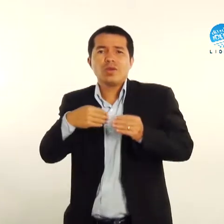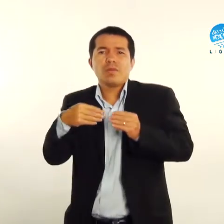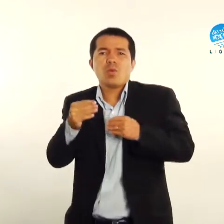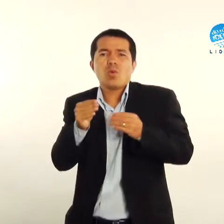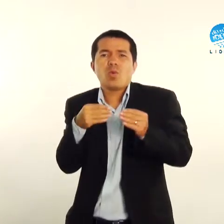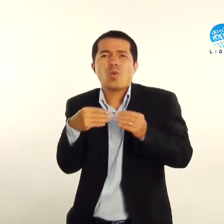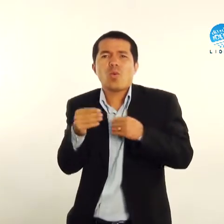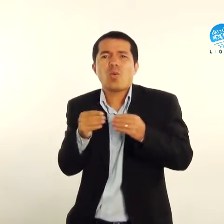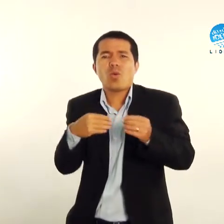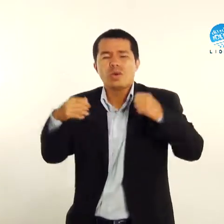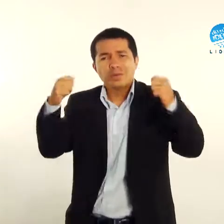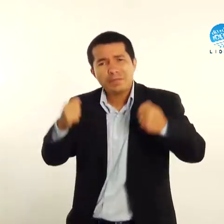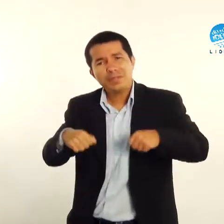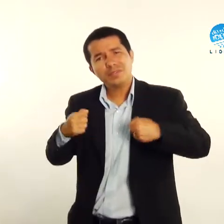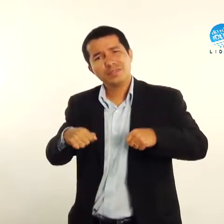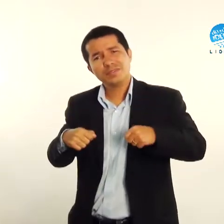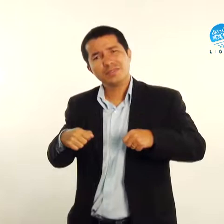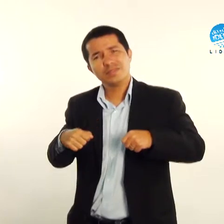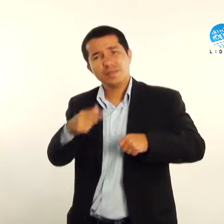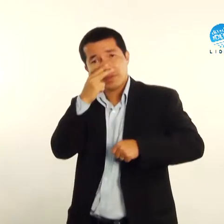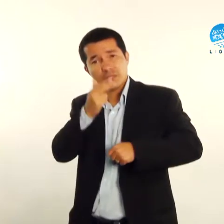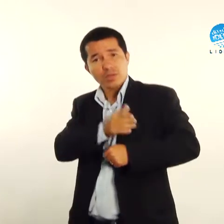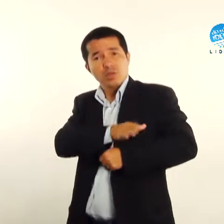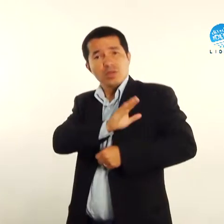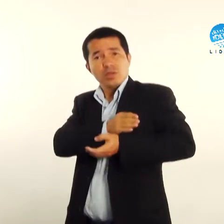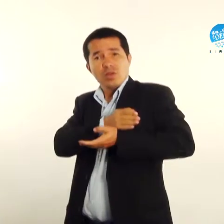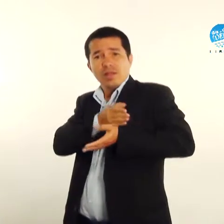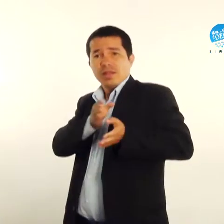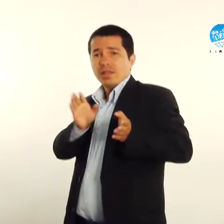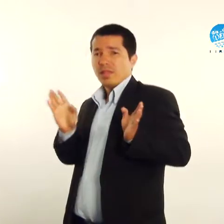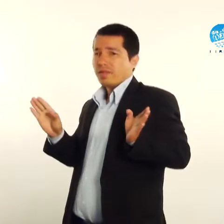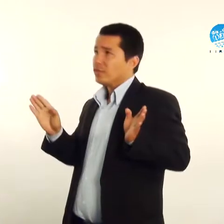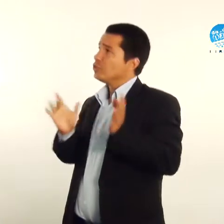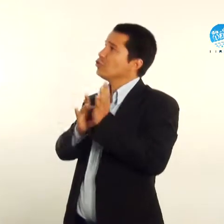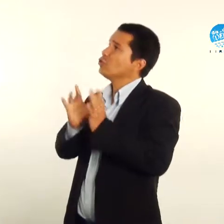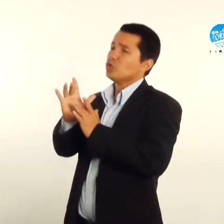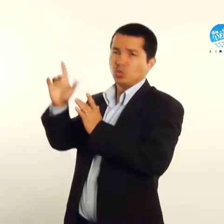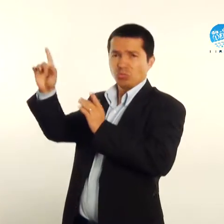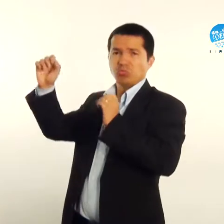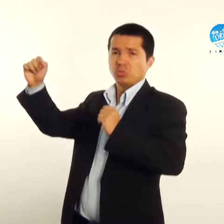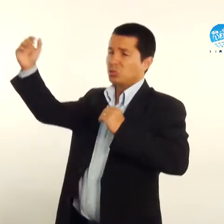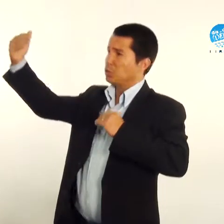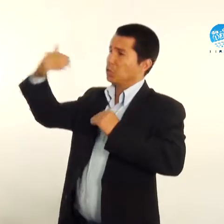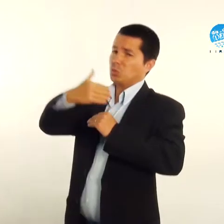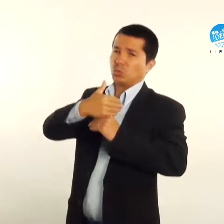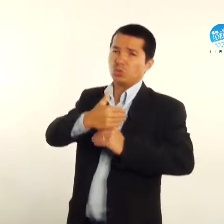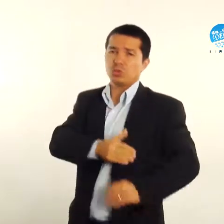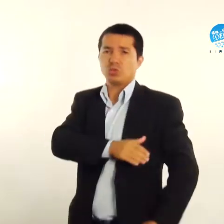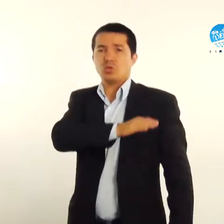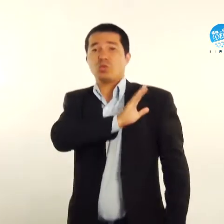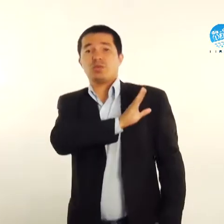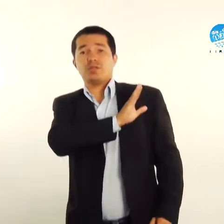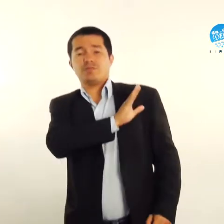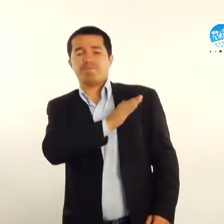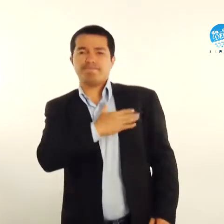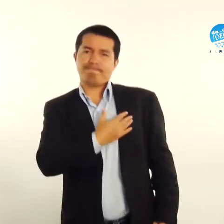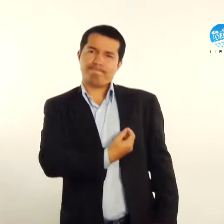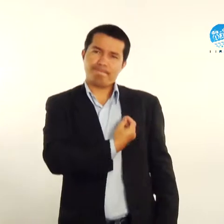o Senhor da nossa vida. É simples. É quando pela fé eu olho